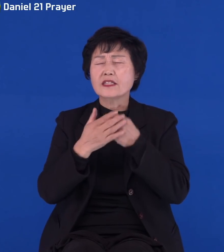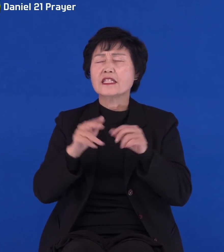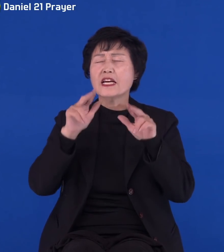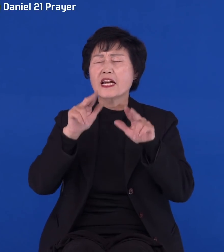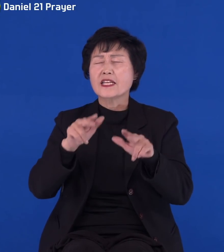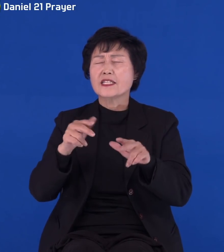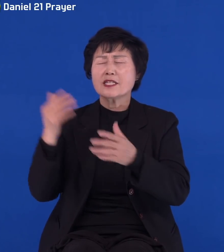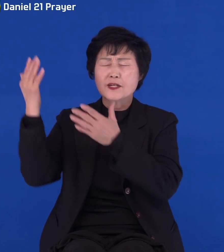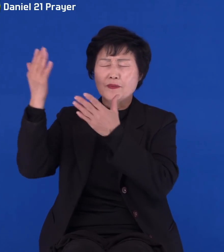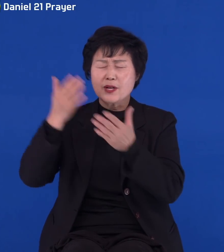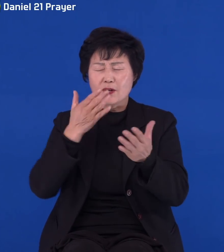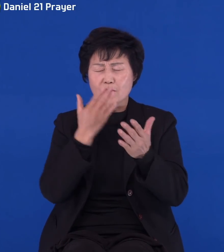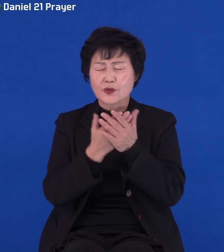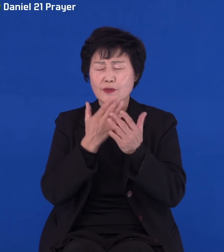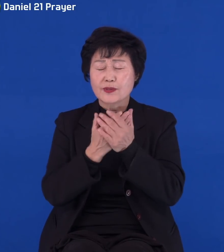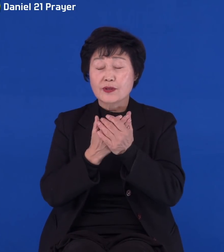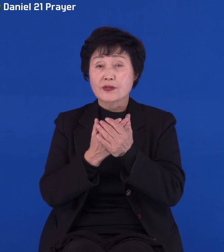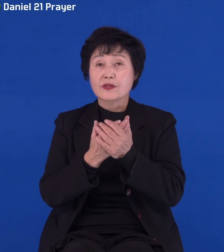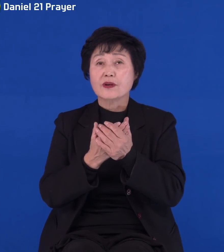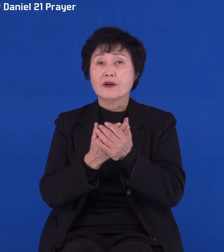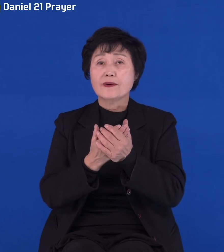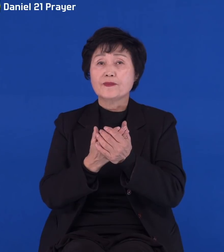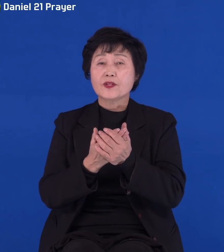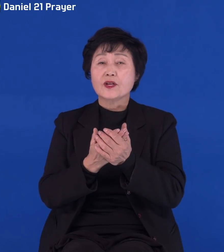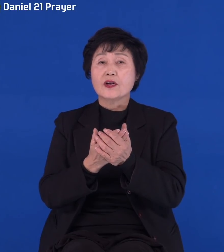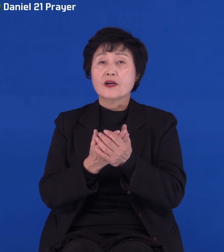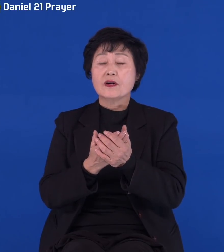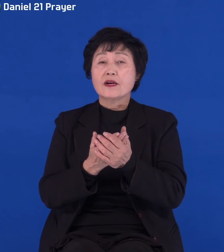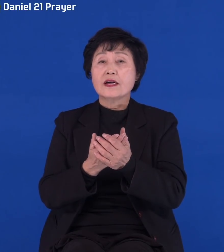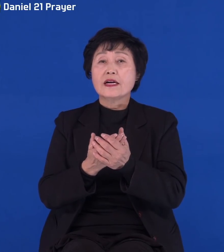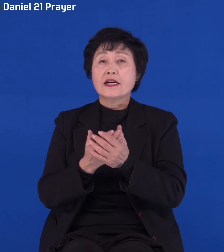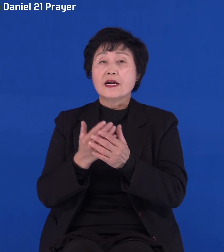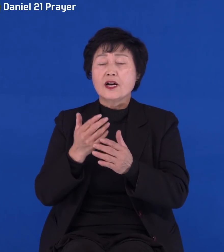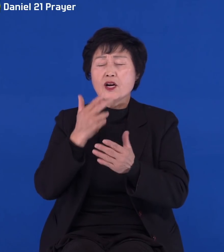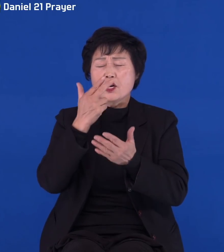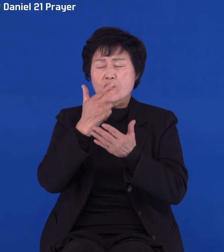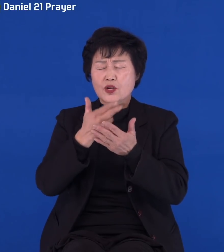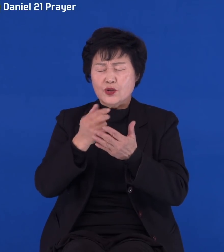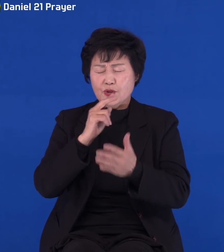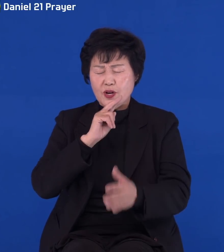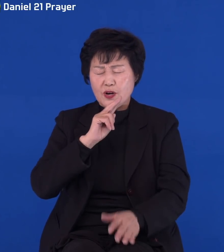주시옵소서. 우리 마지막으로 한 번 더 주님의 이름 한번 부르고 기도합니다. 주여,